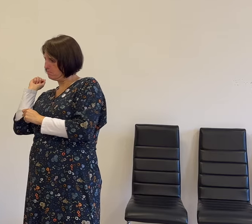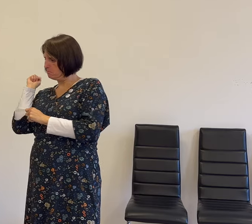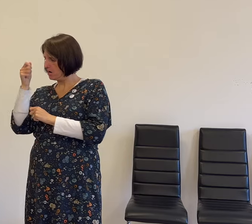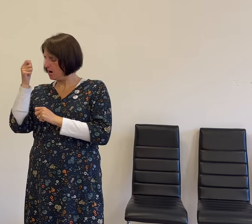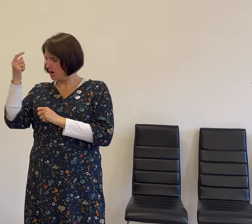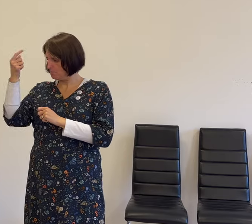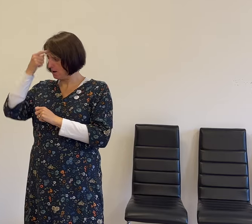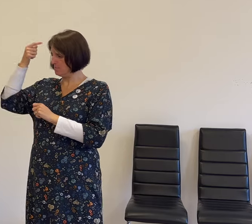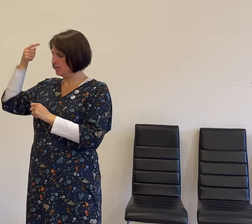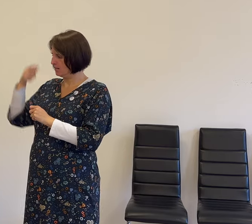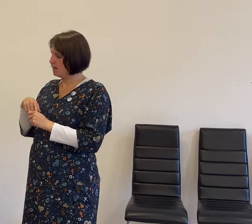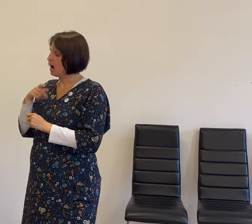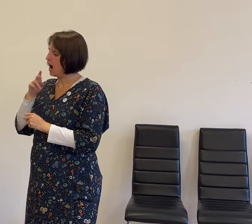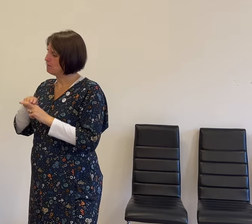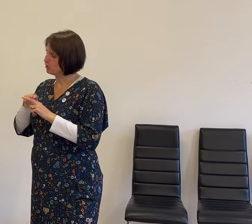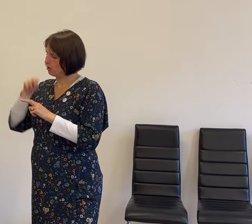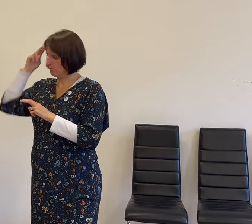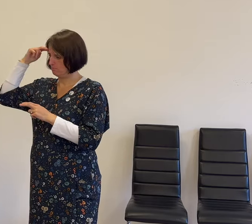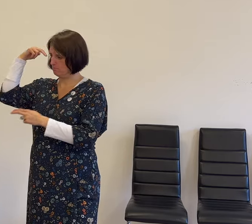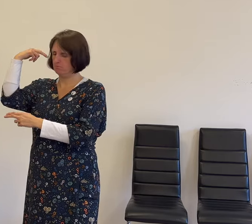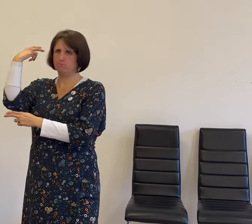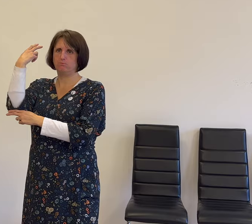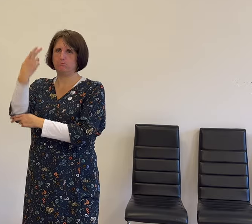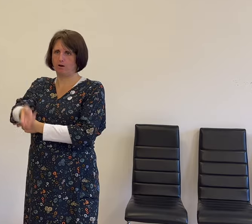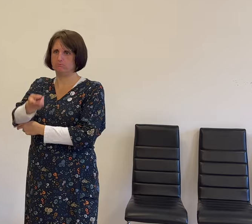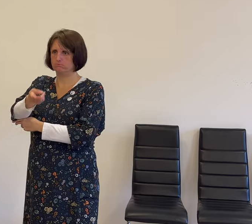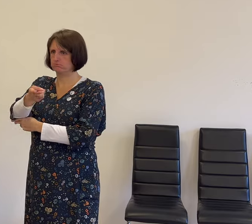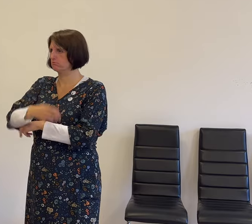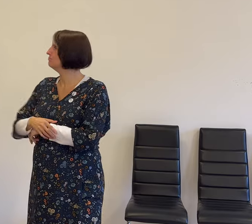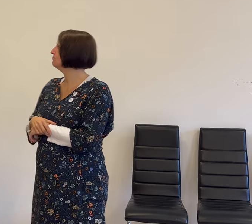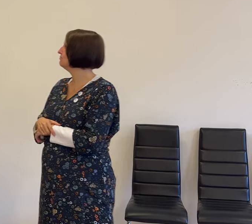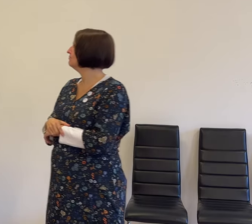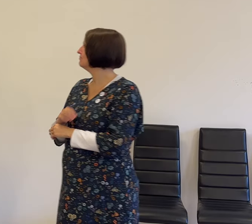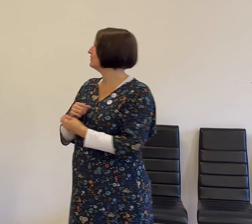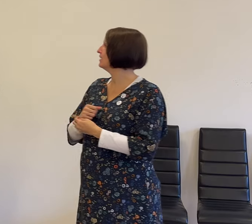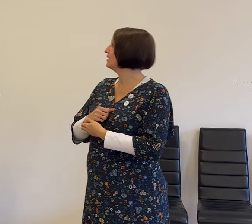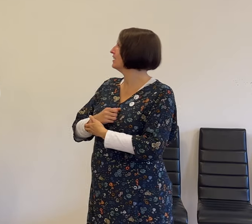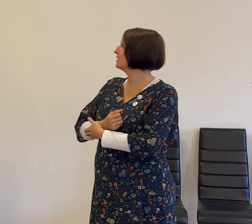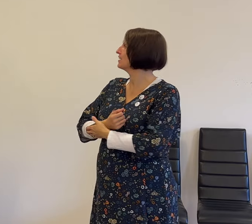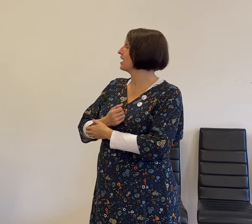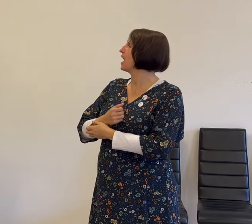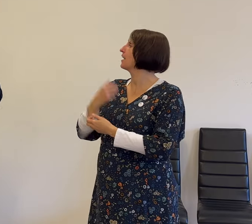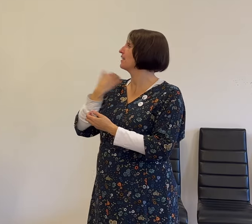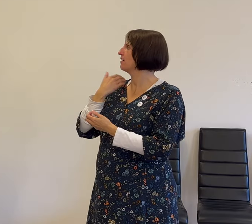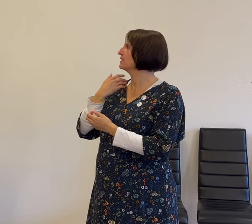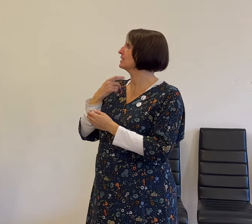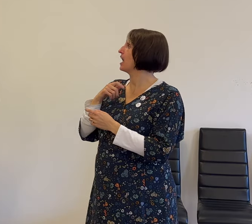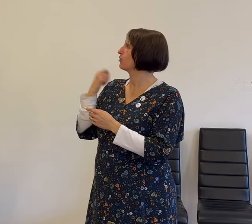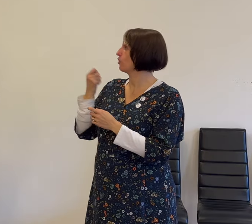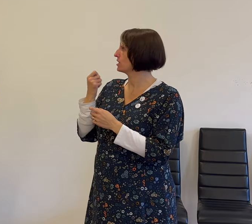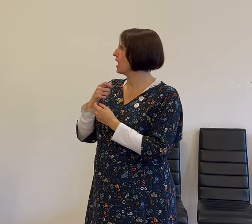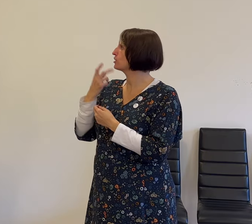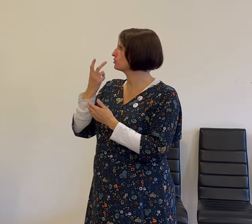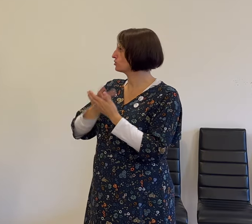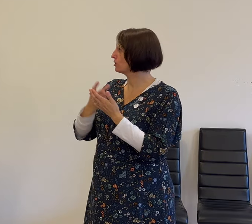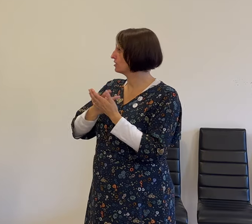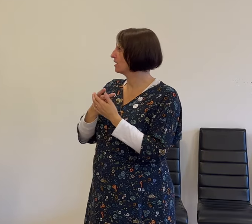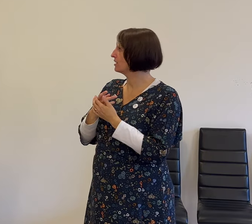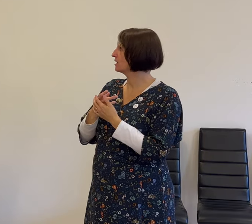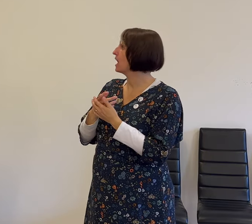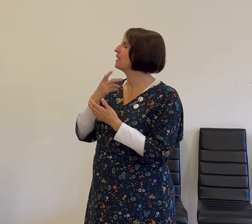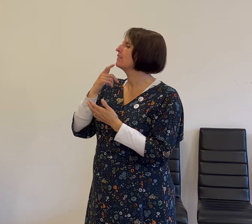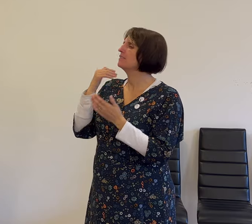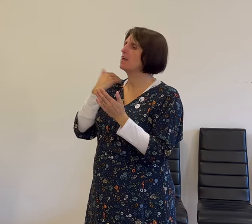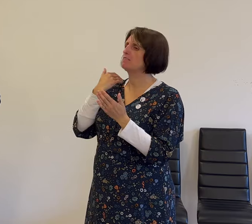skácel tváří k zemi. Ten závěr dobře znáte, že příběh Davida Goliáš, kde David